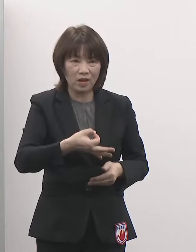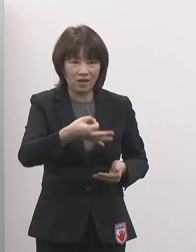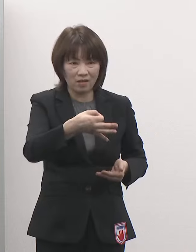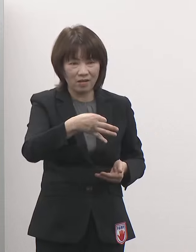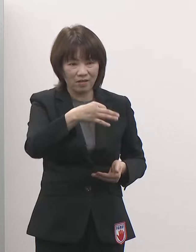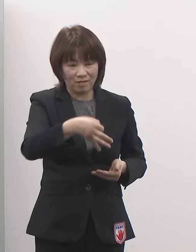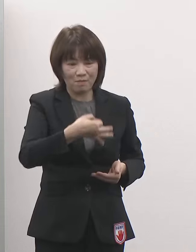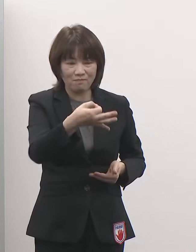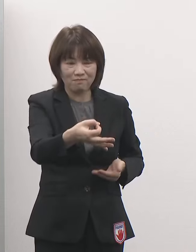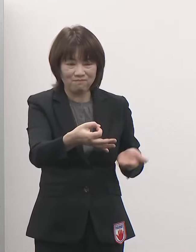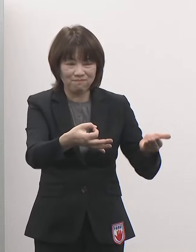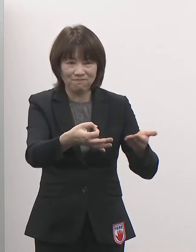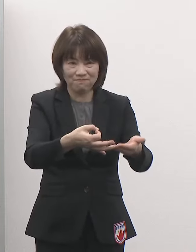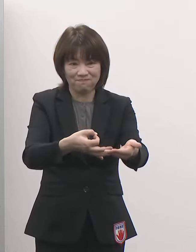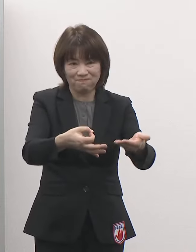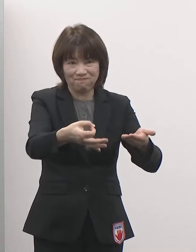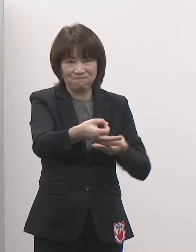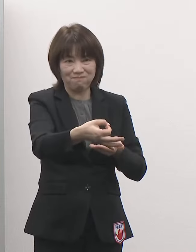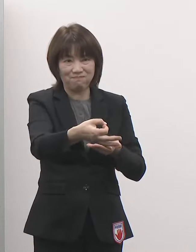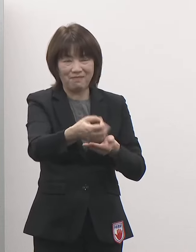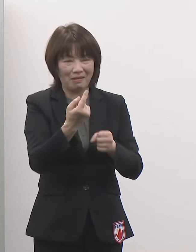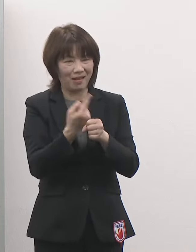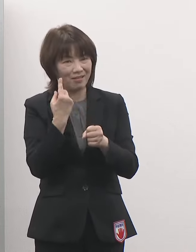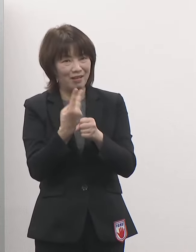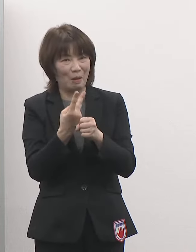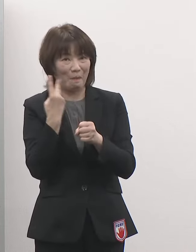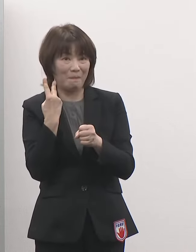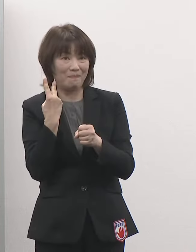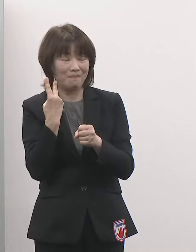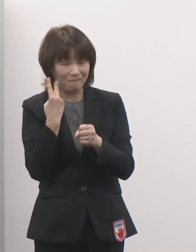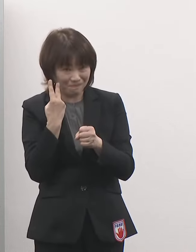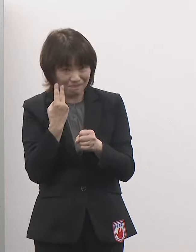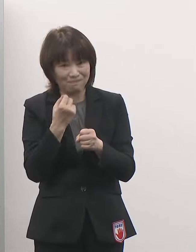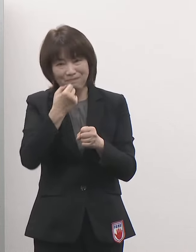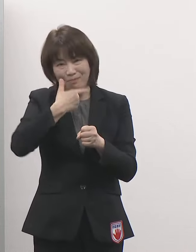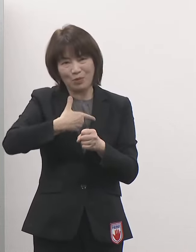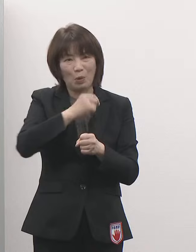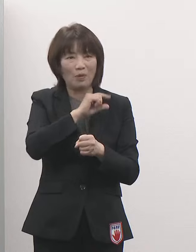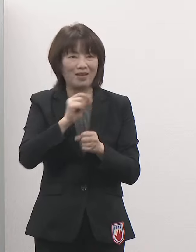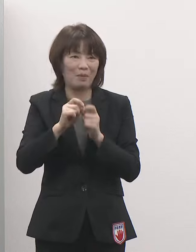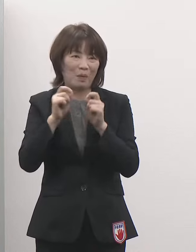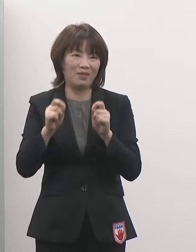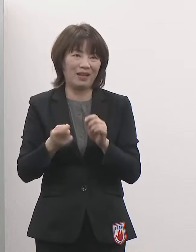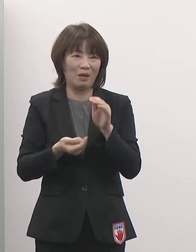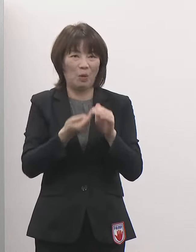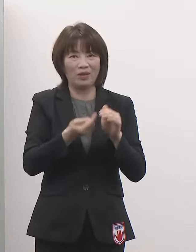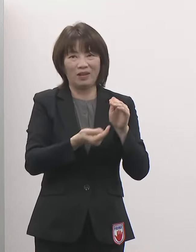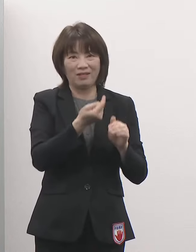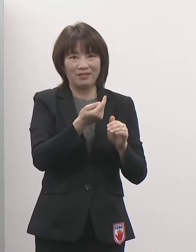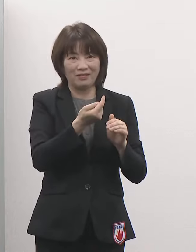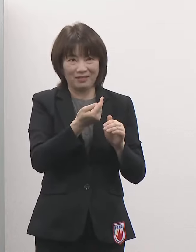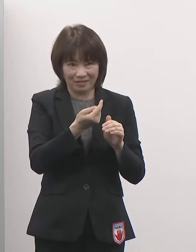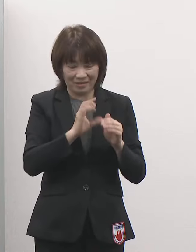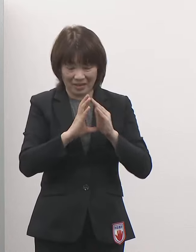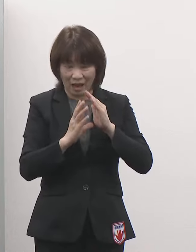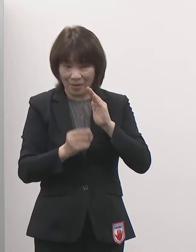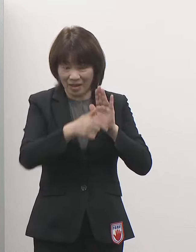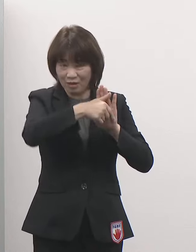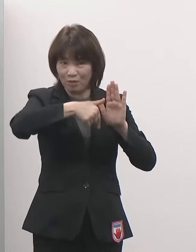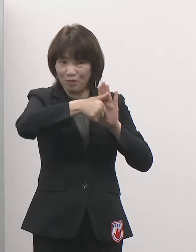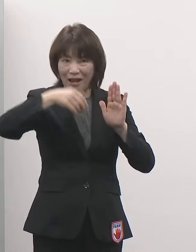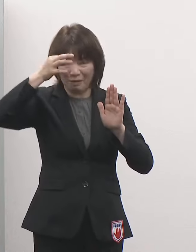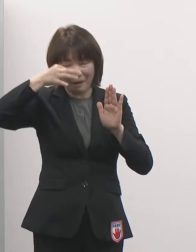あ、昨年、一昨年と大きな問題を起こし、まあ、これがある意味本県の、 この問題がですね、ブランド価値にもですね、大変大きな影響